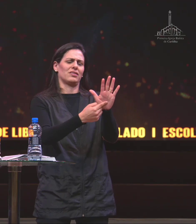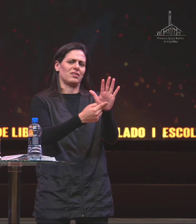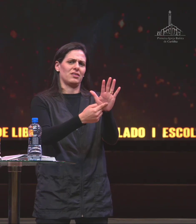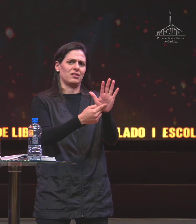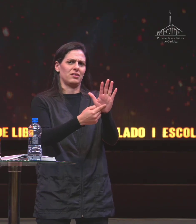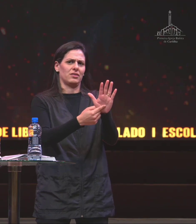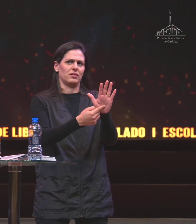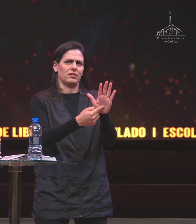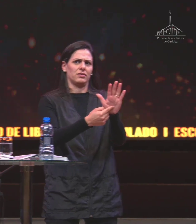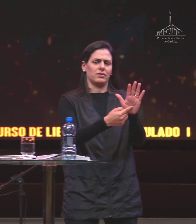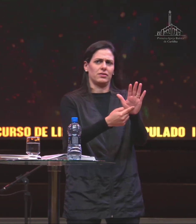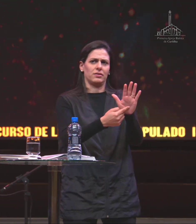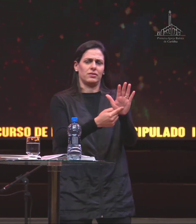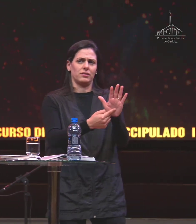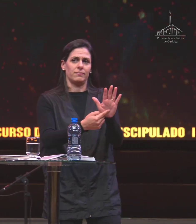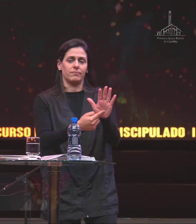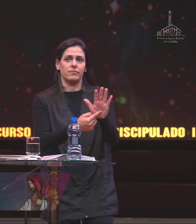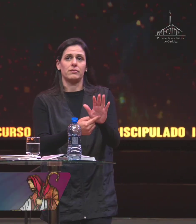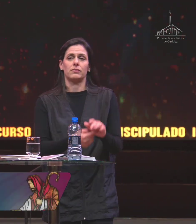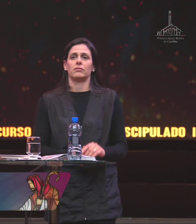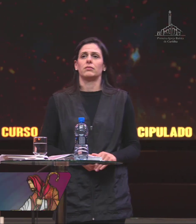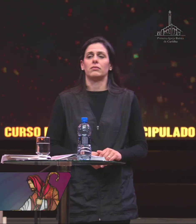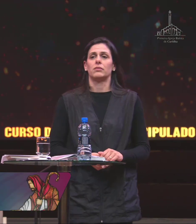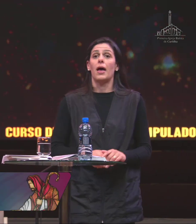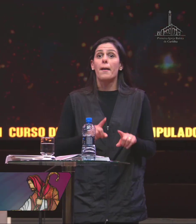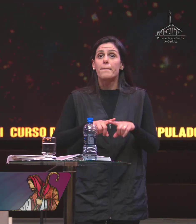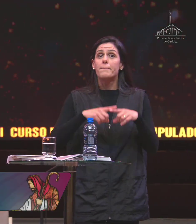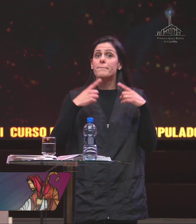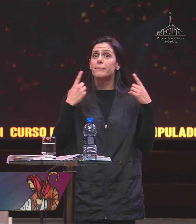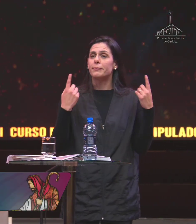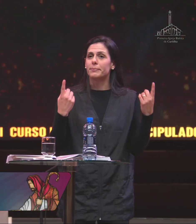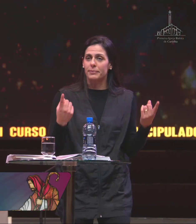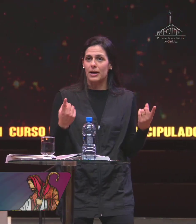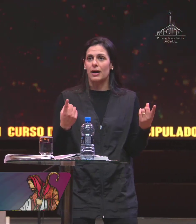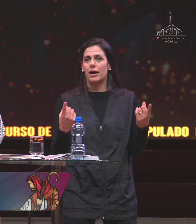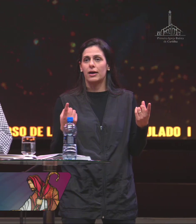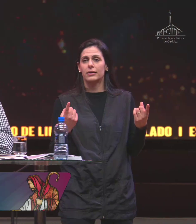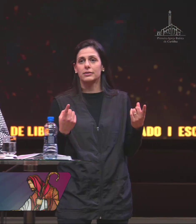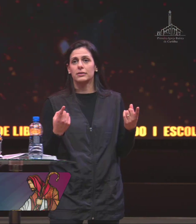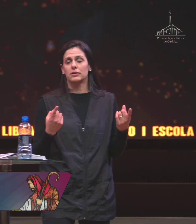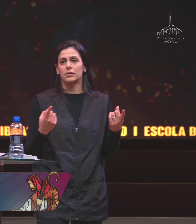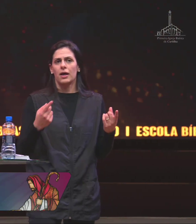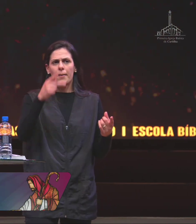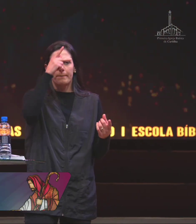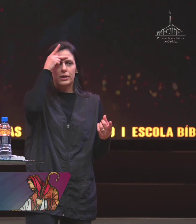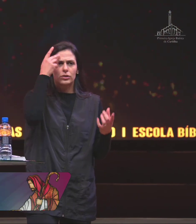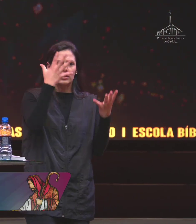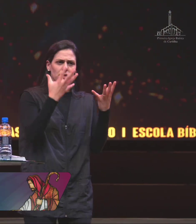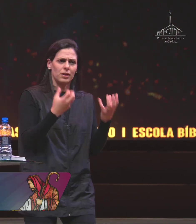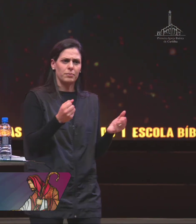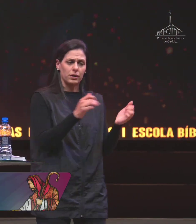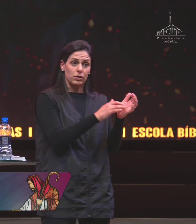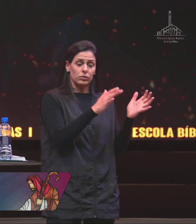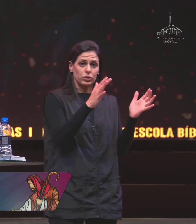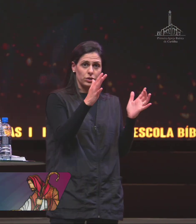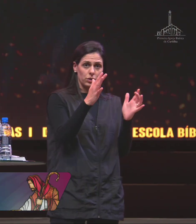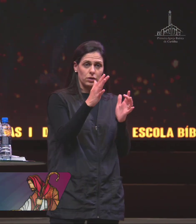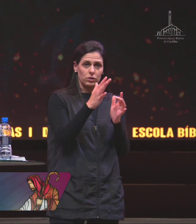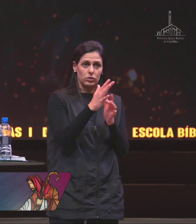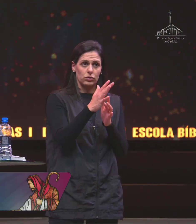sacrificar os animais. Existia uma liberdade nova que as pessoas não sabiam o que fazer com ela. E Paulo estava sendo ministro dessa